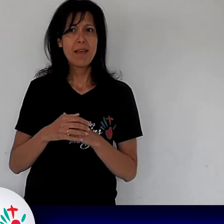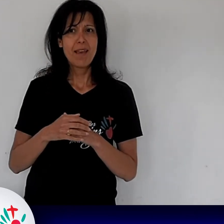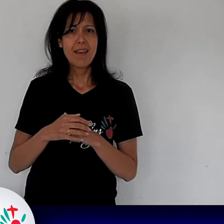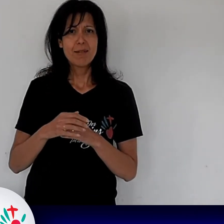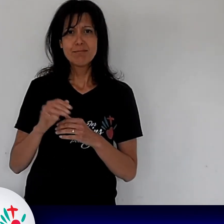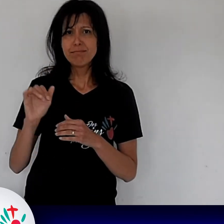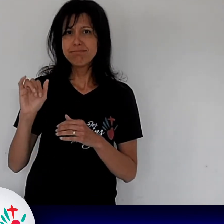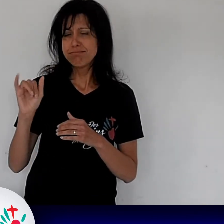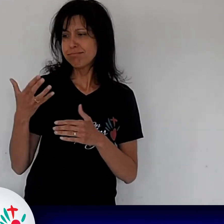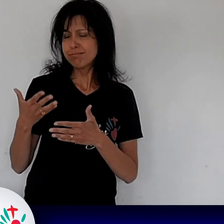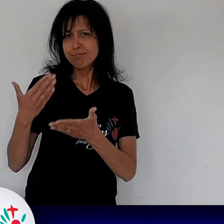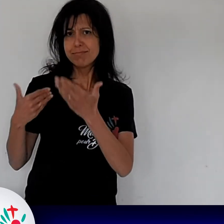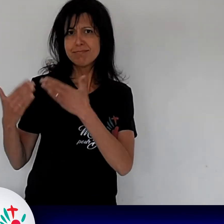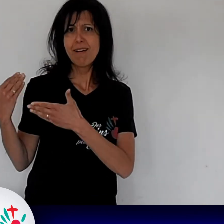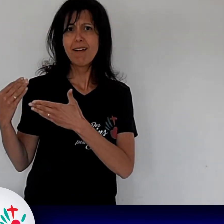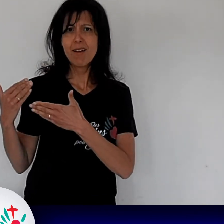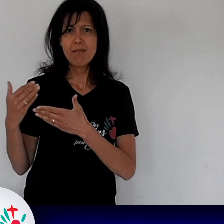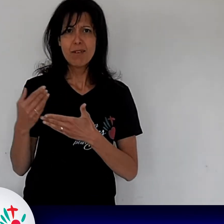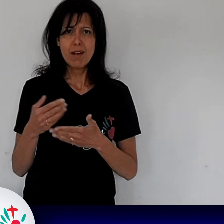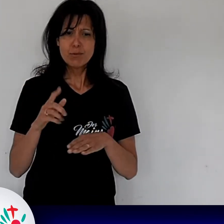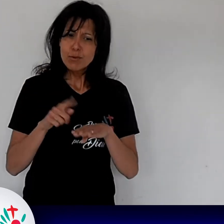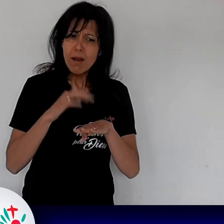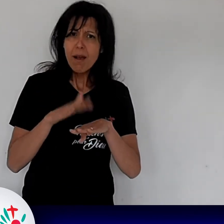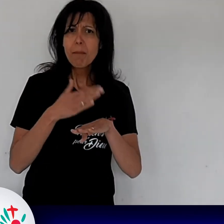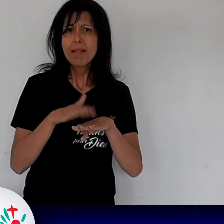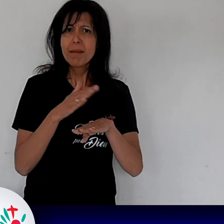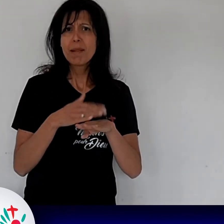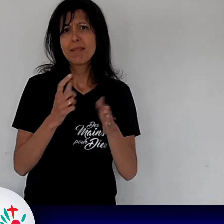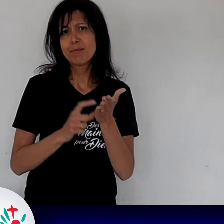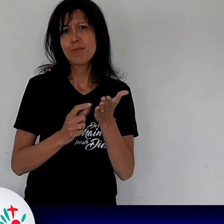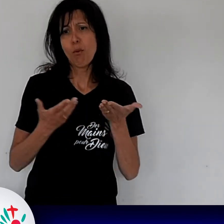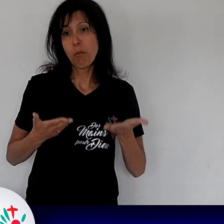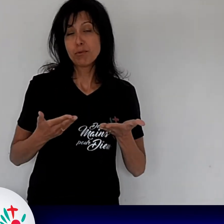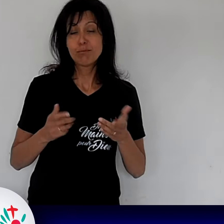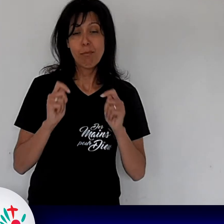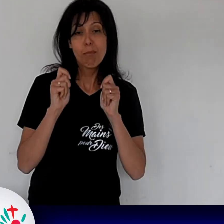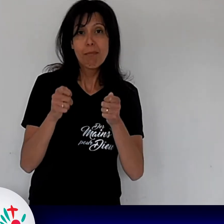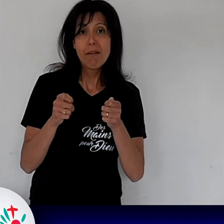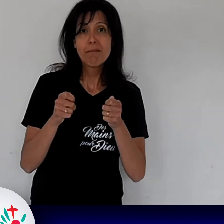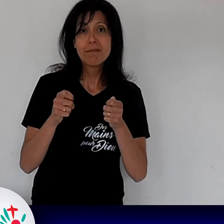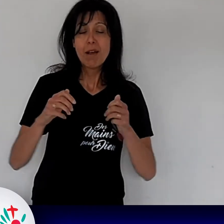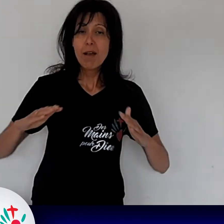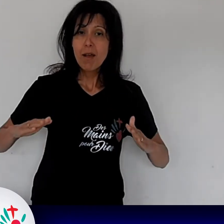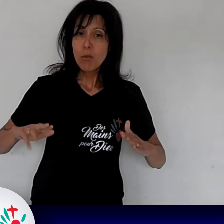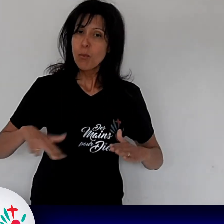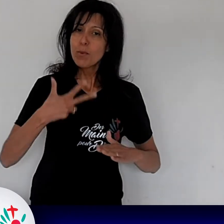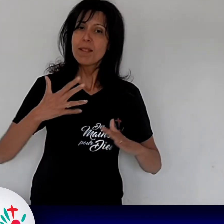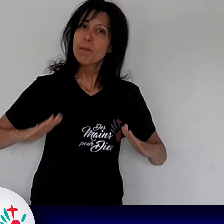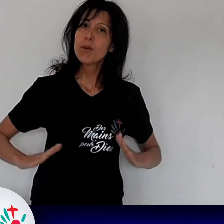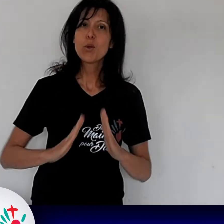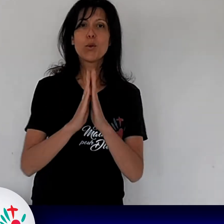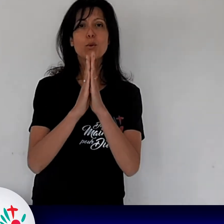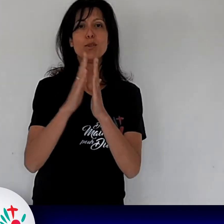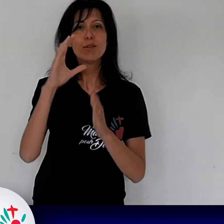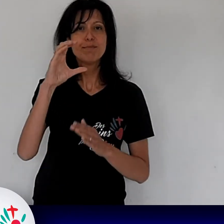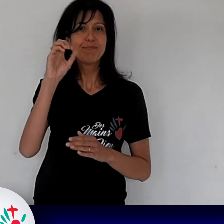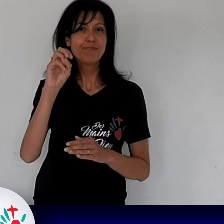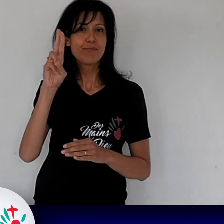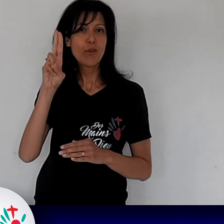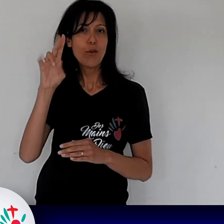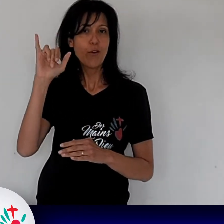donc appeler ce 8e culte comme le culte Covid. Que le Seigneur